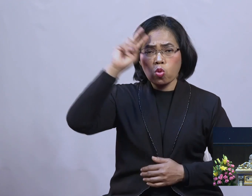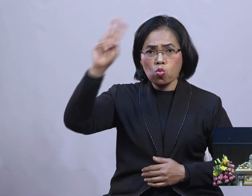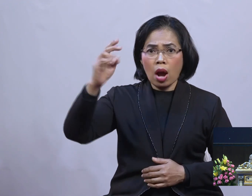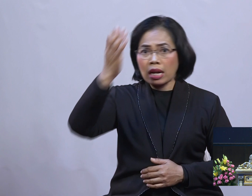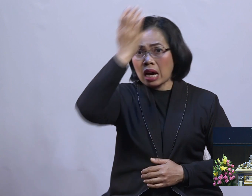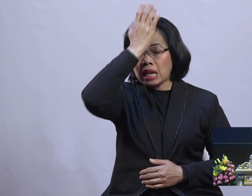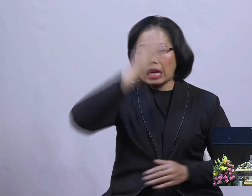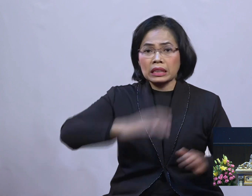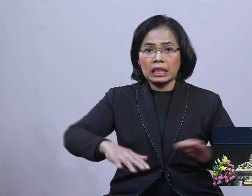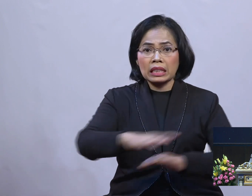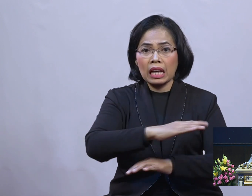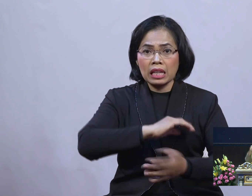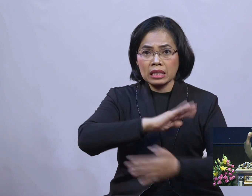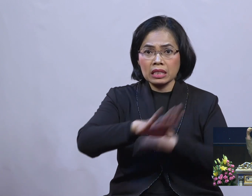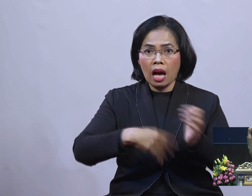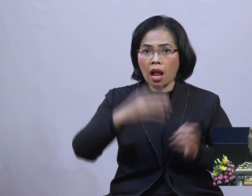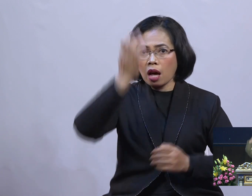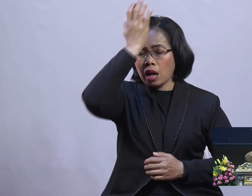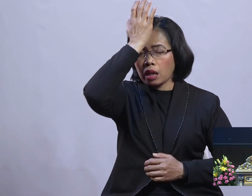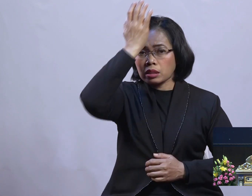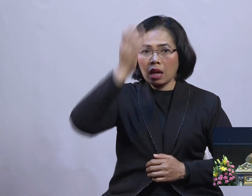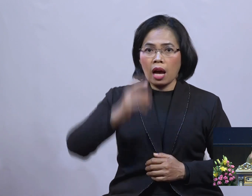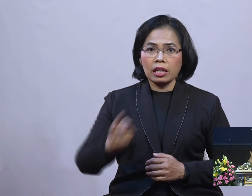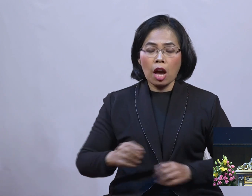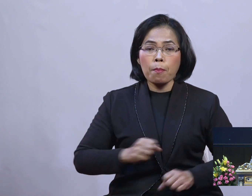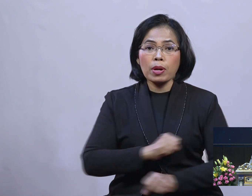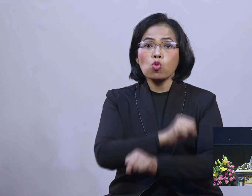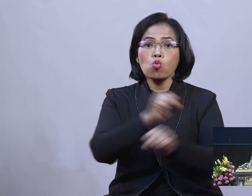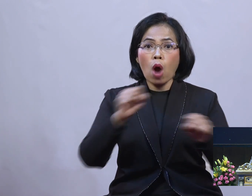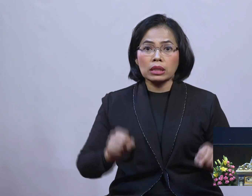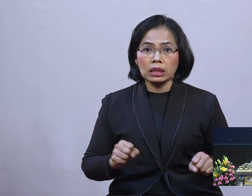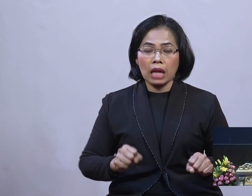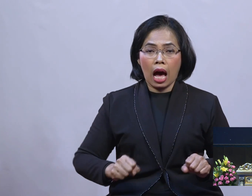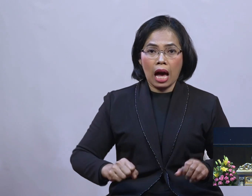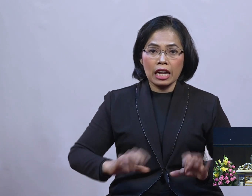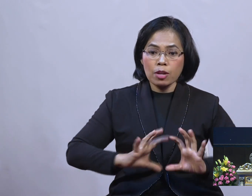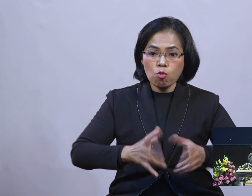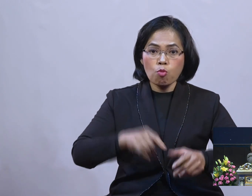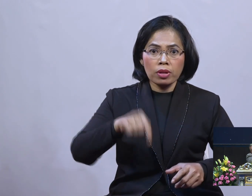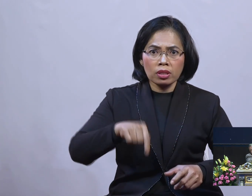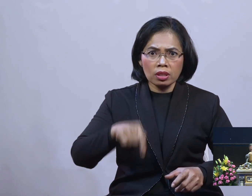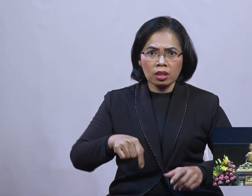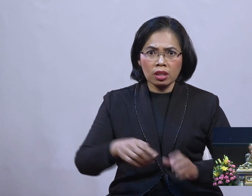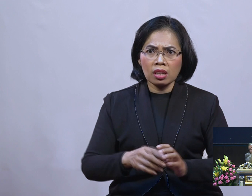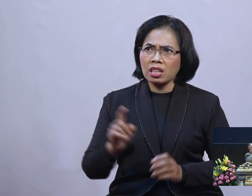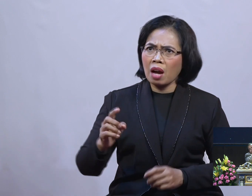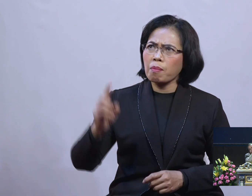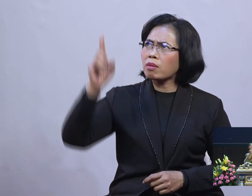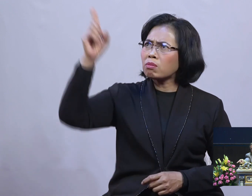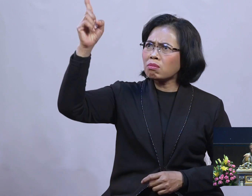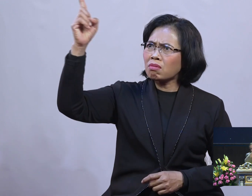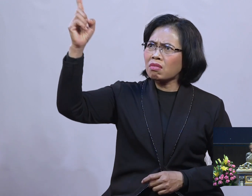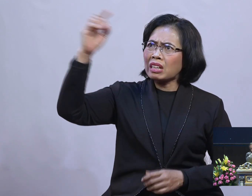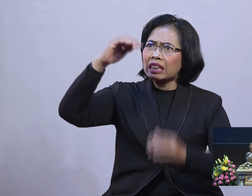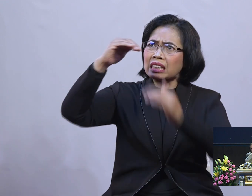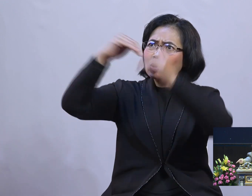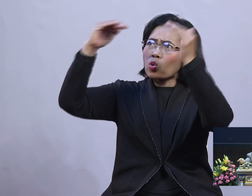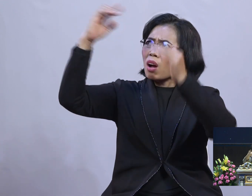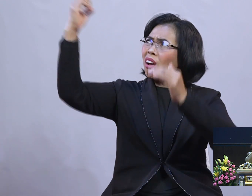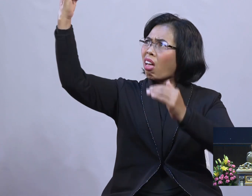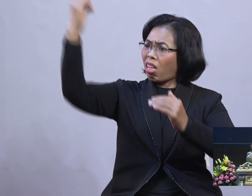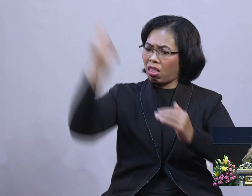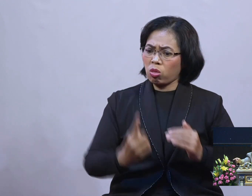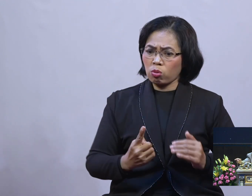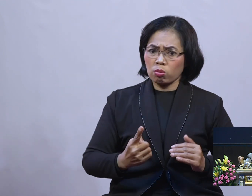segala kuasa di langit dan di bumi tetapi mo turun menjadi manusia bahkan sampai mau